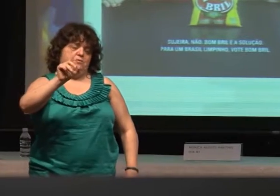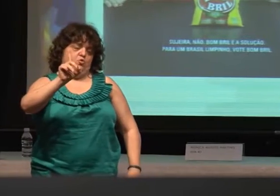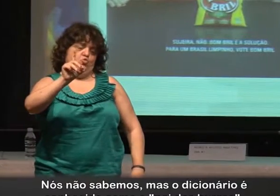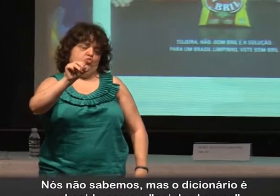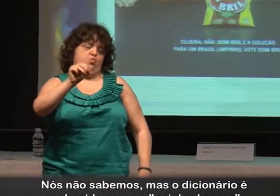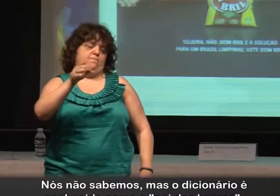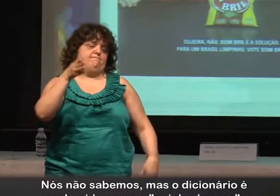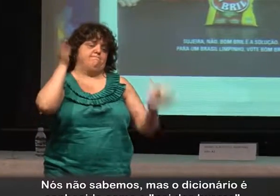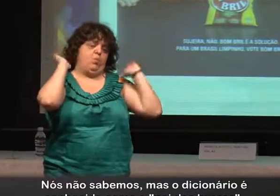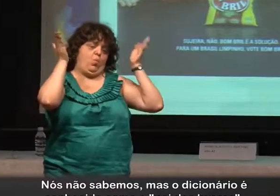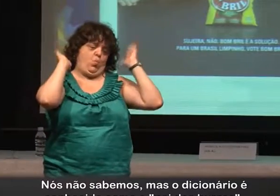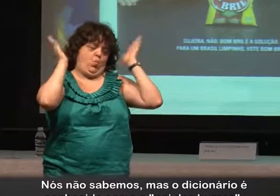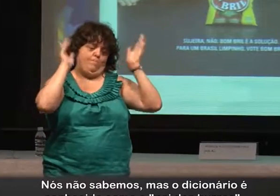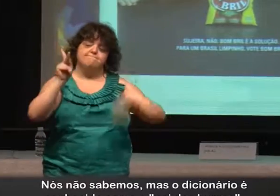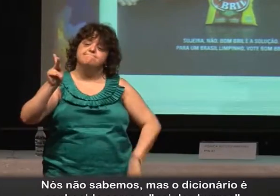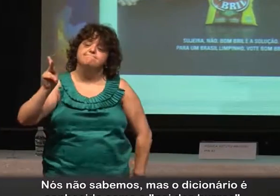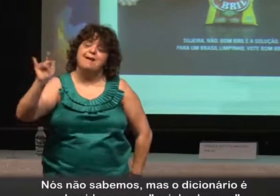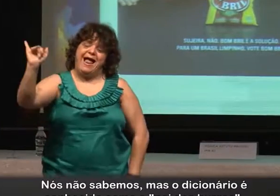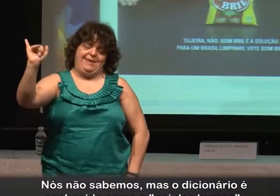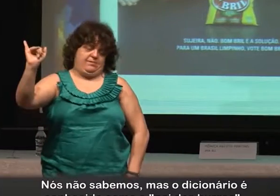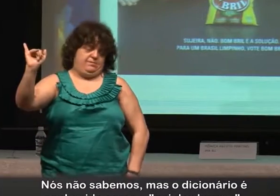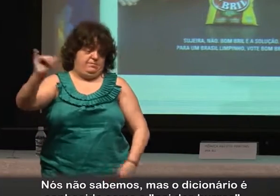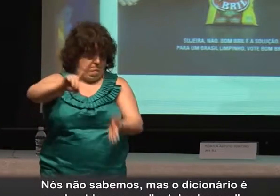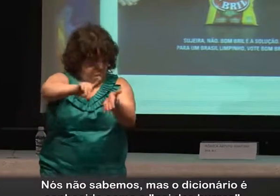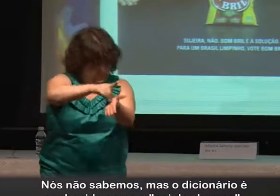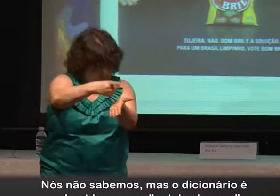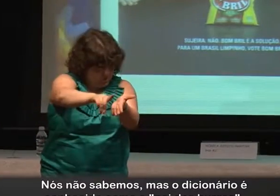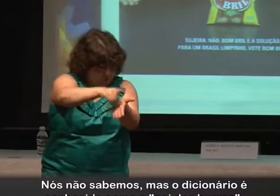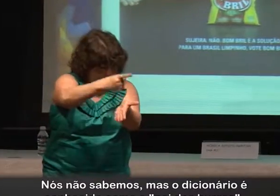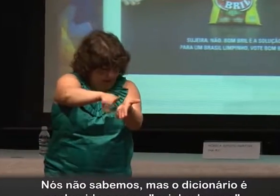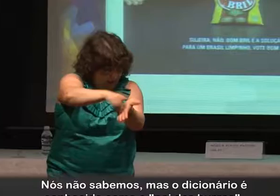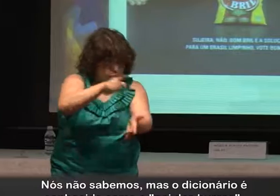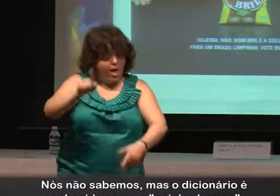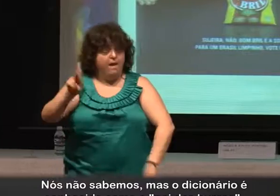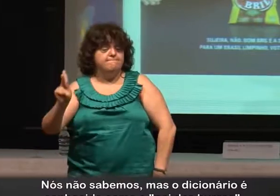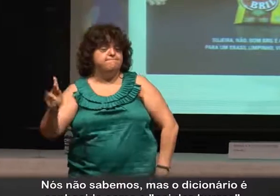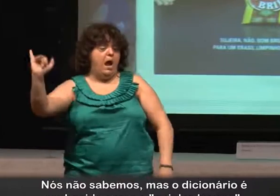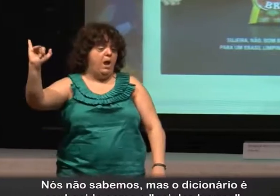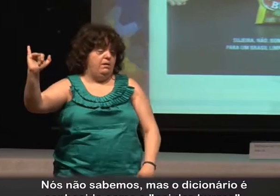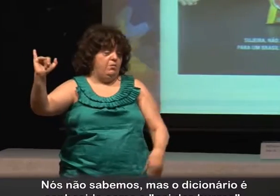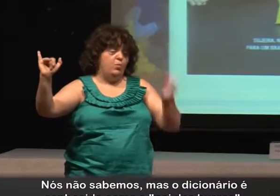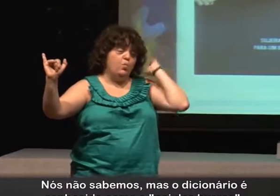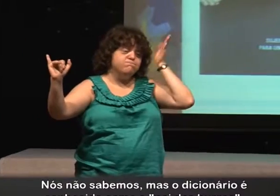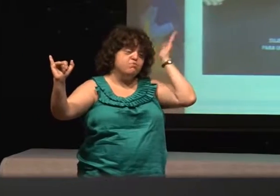É porque nós não sabemos, mas o dicionário é conhecido como o pai dos burros.